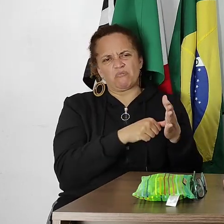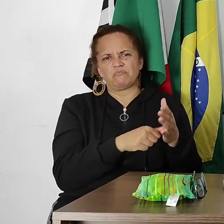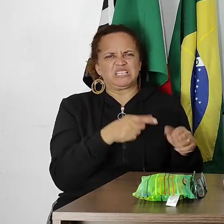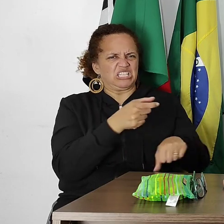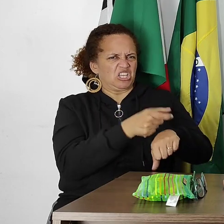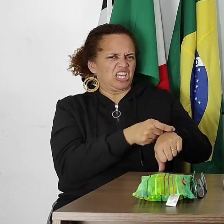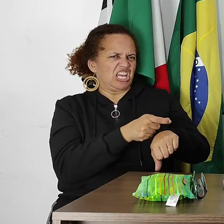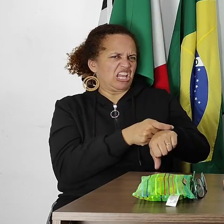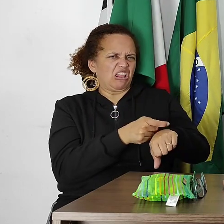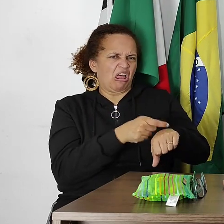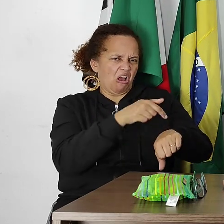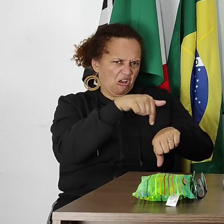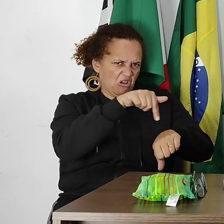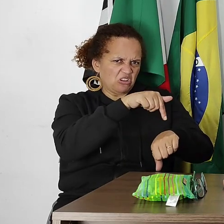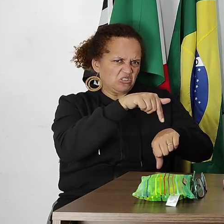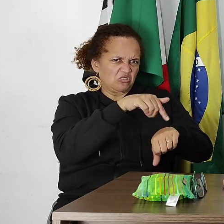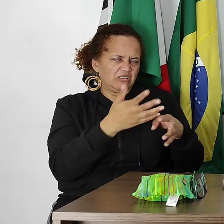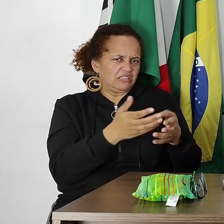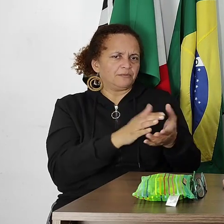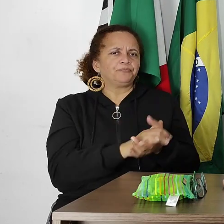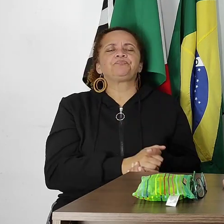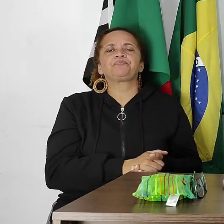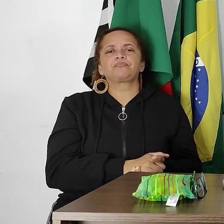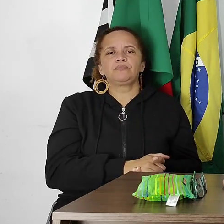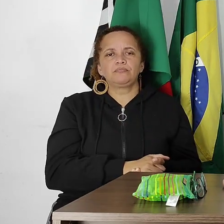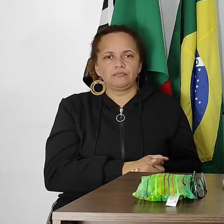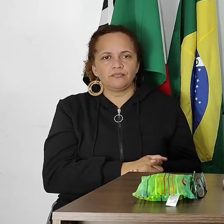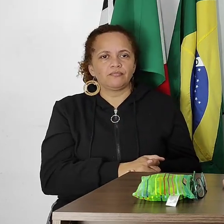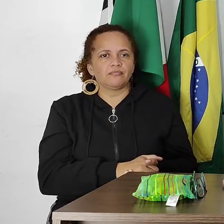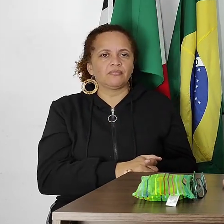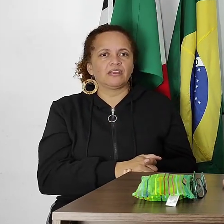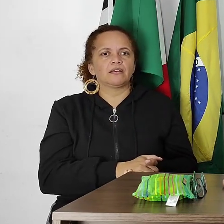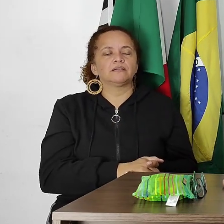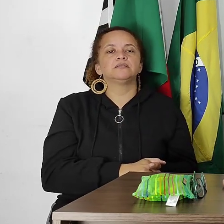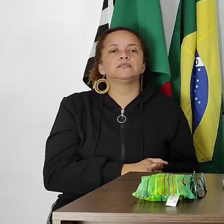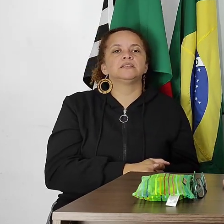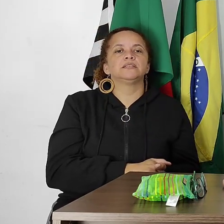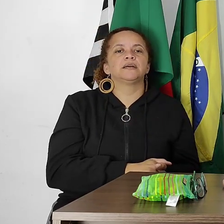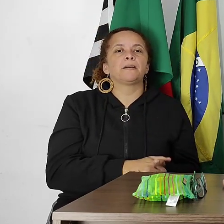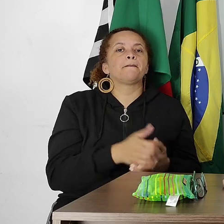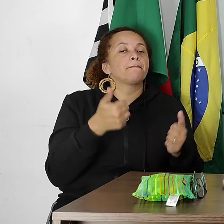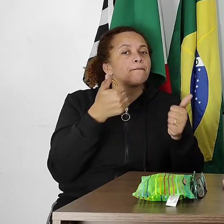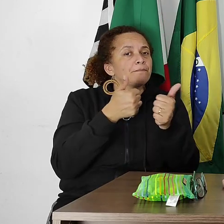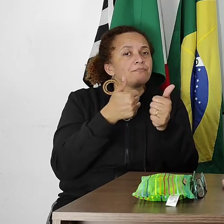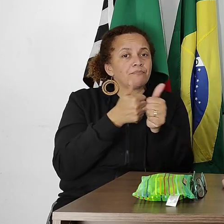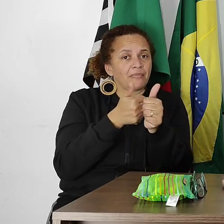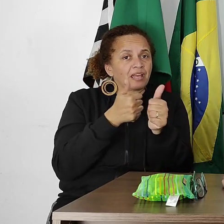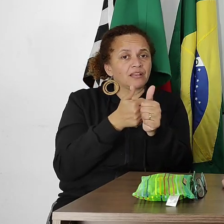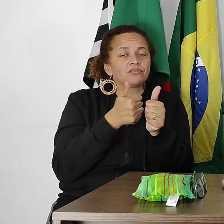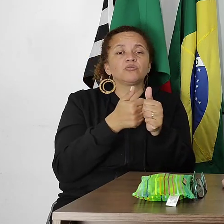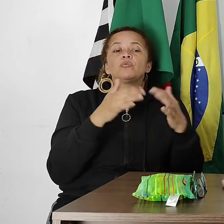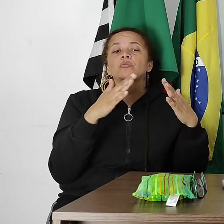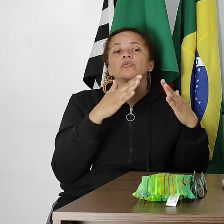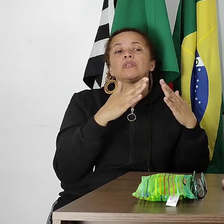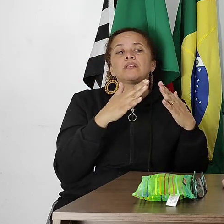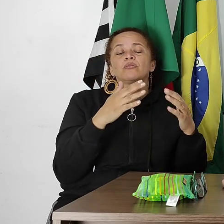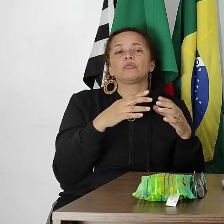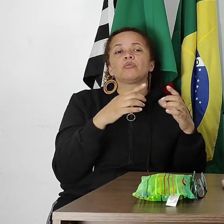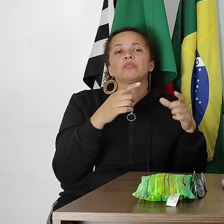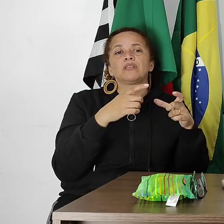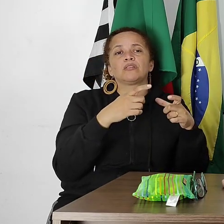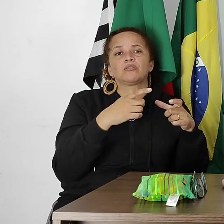relógio que ele falou, não lembro bem o que era. E lá perto de onde eu trabalhava.